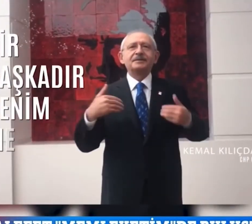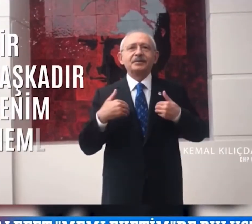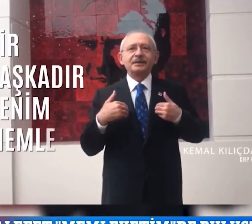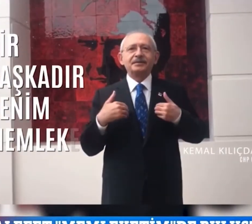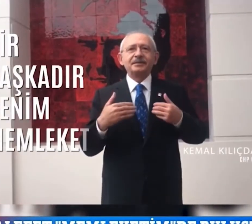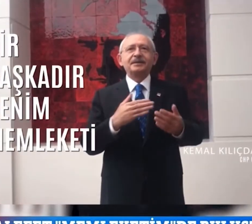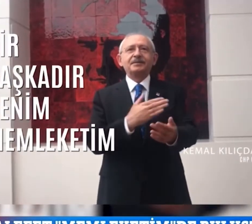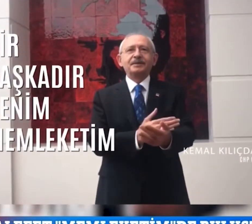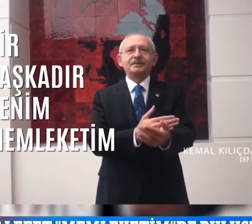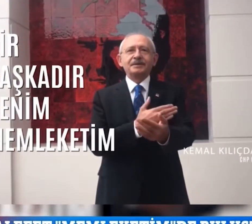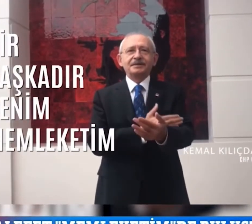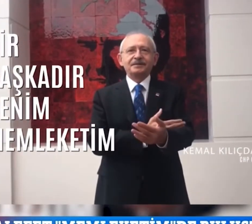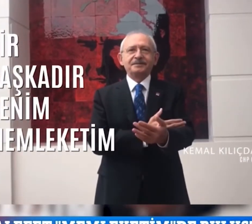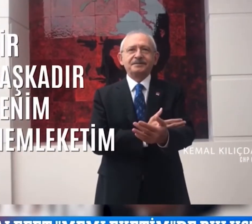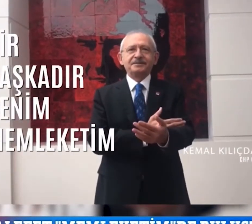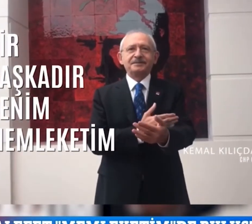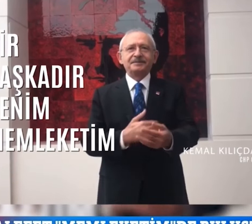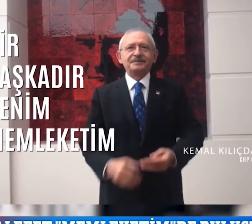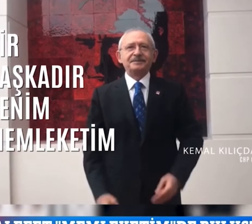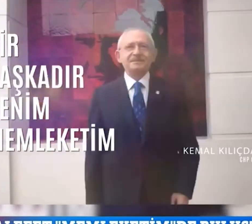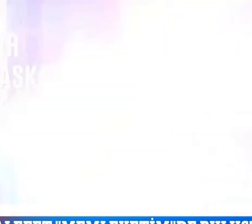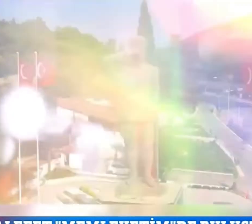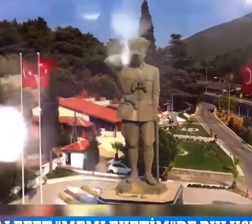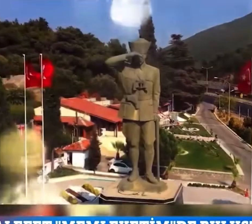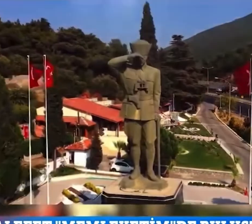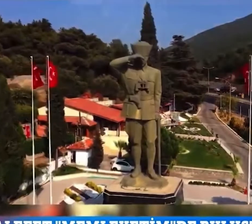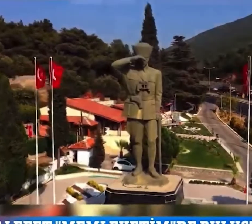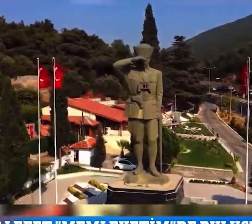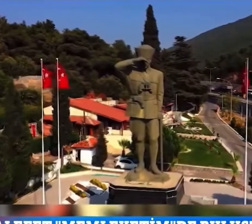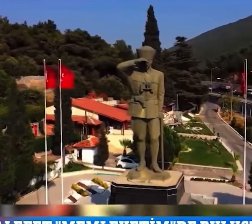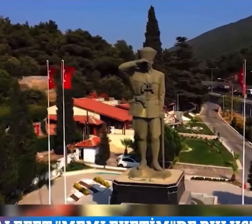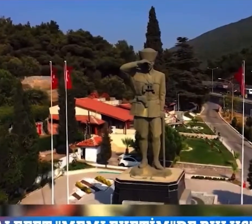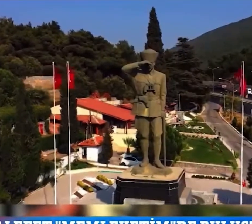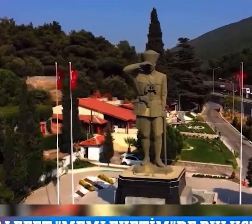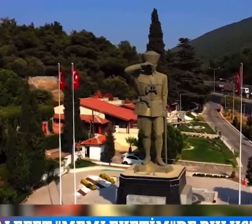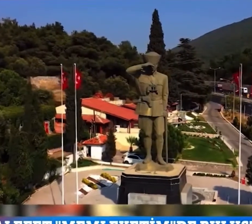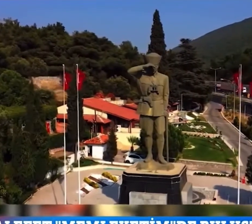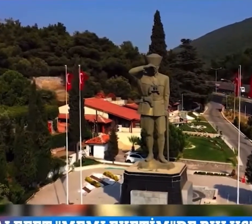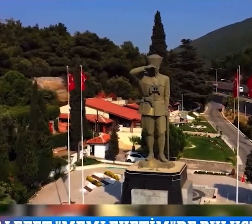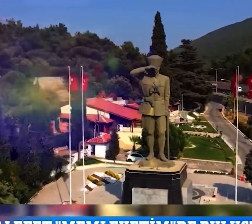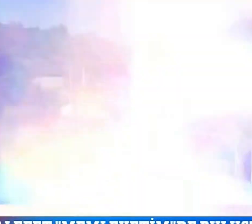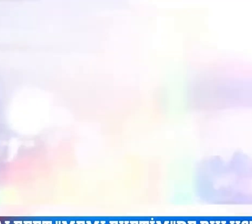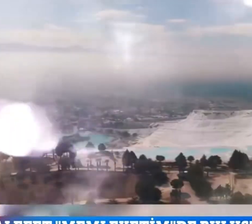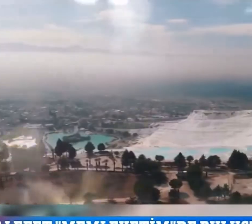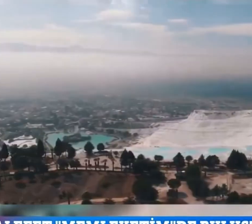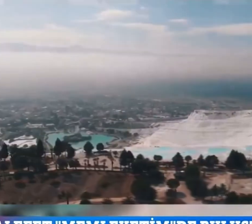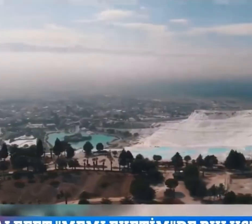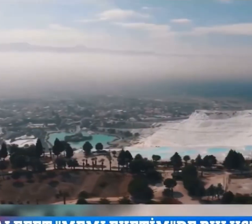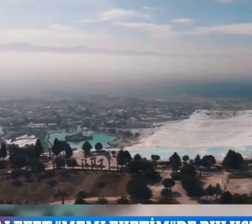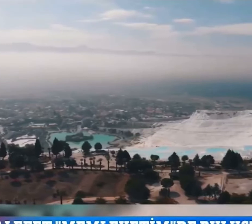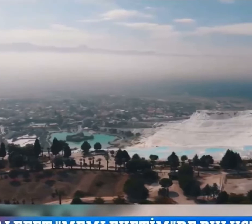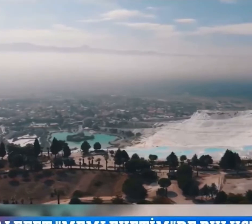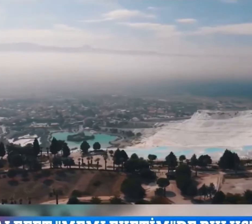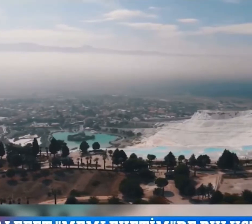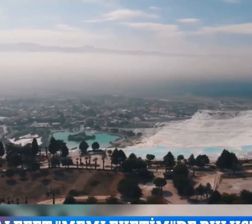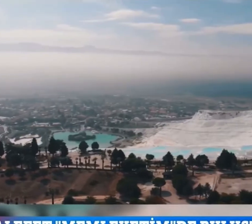benim memleketim. Lay lay lay lay lay lay lay lay lay lay lay lay